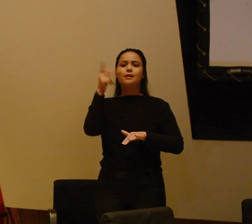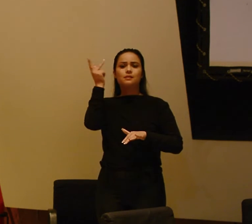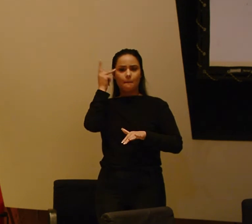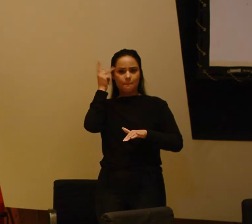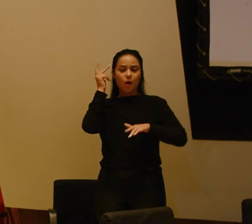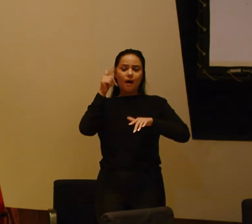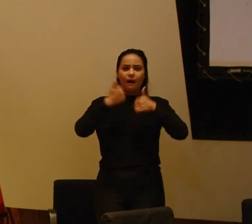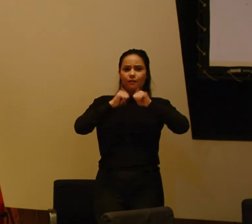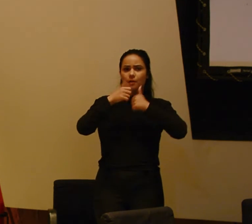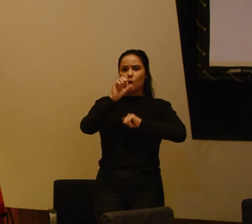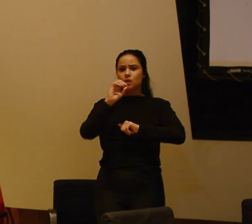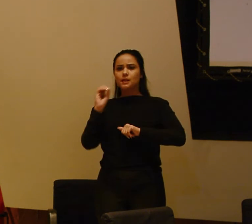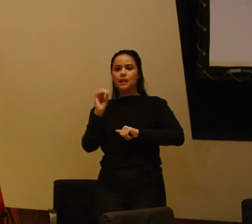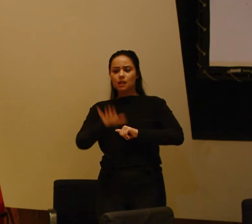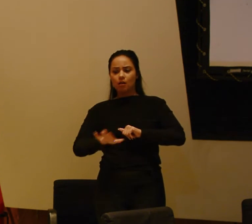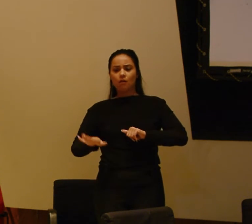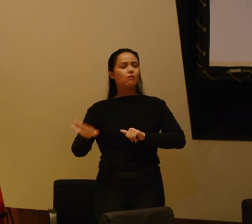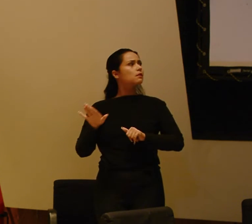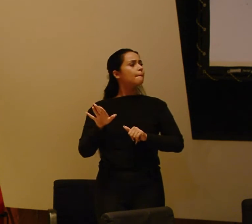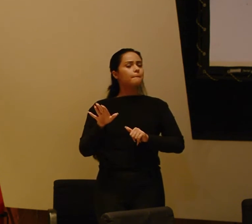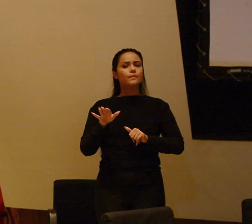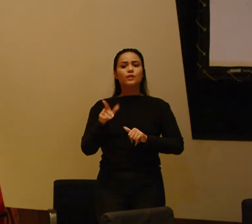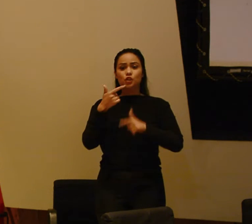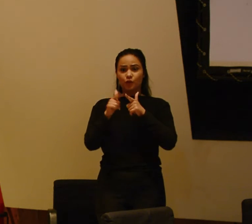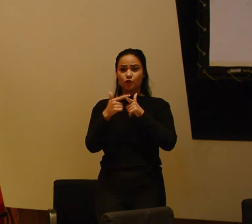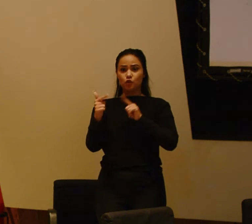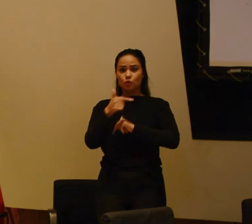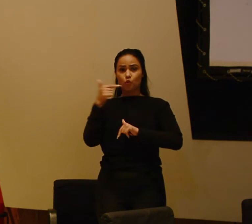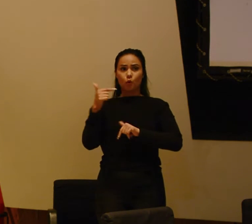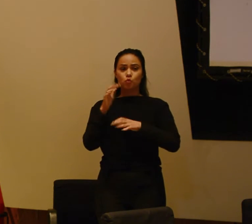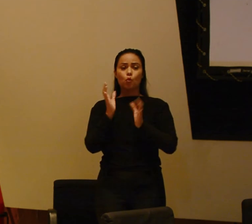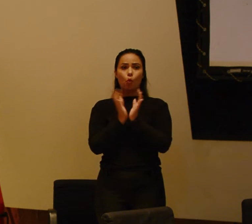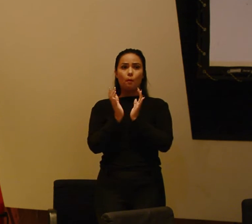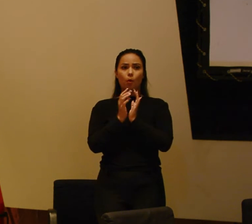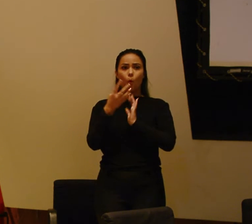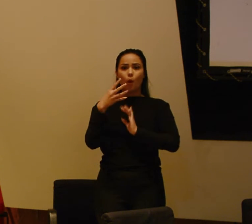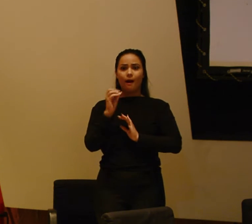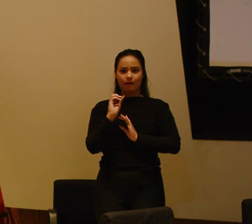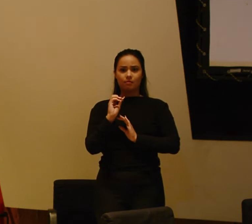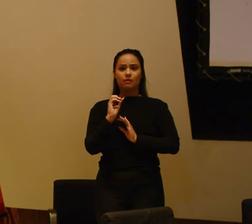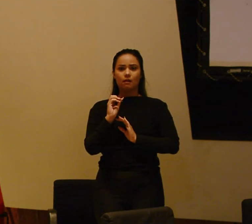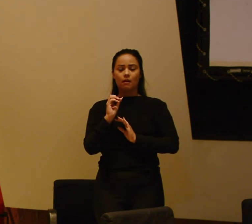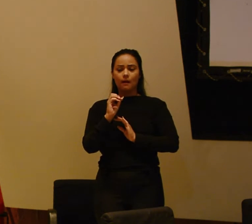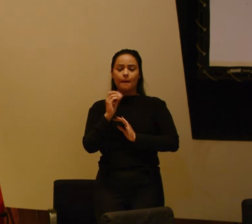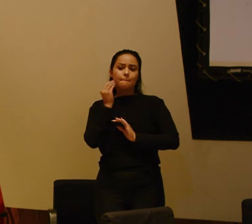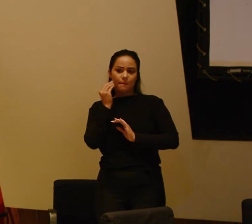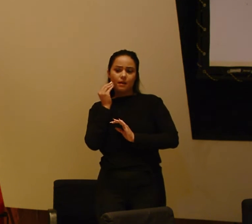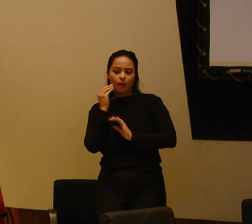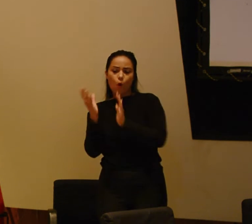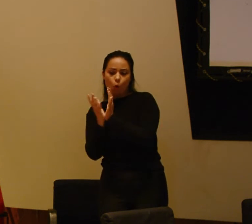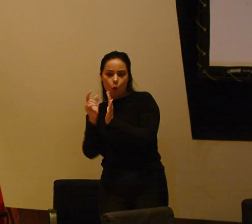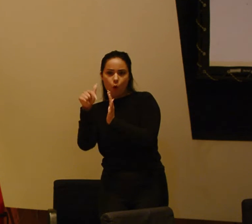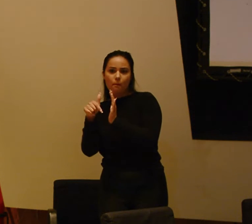Nós avaliamos 80 crianças que foram divididas em 2 grupos. 40 que estavam num grupo experimental, que iam